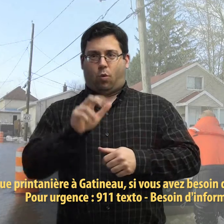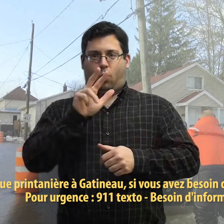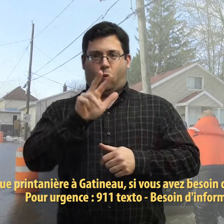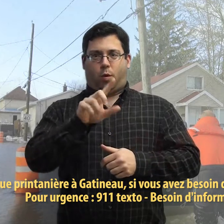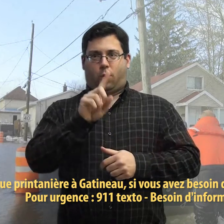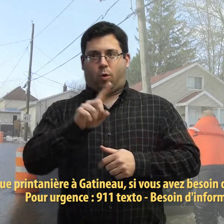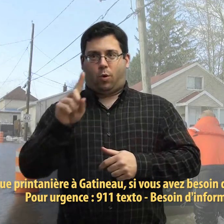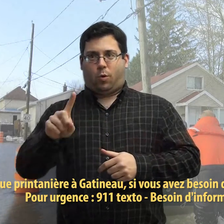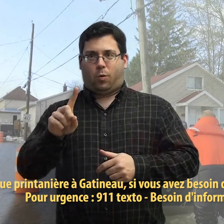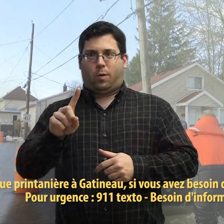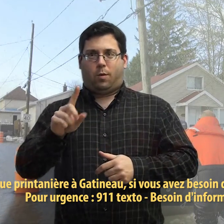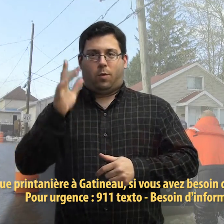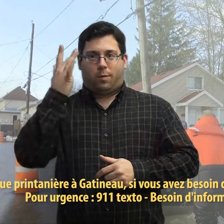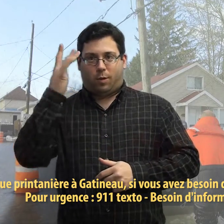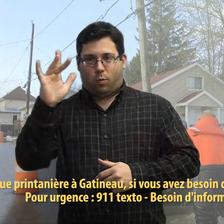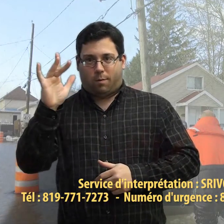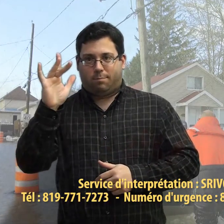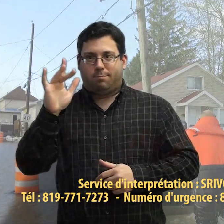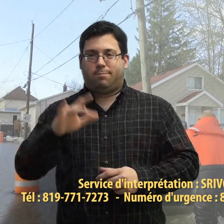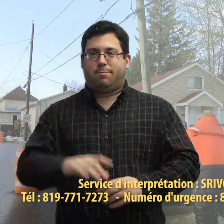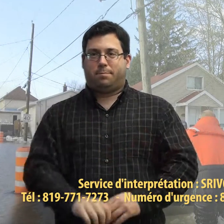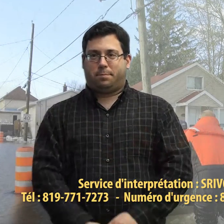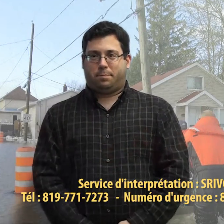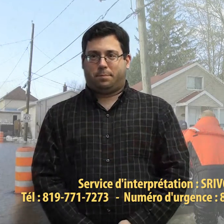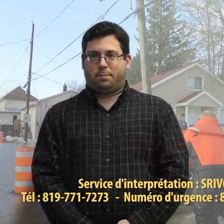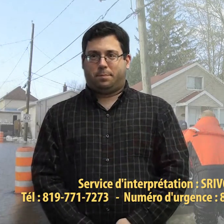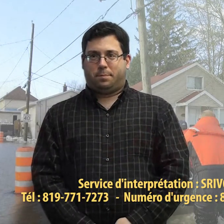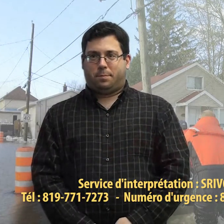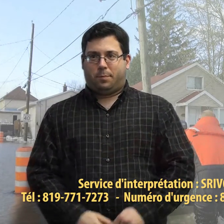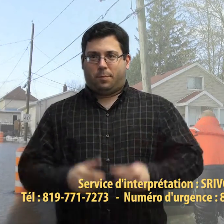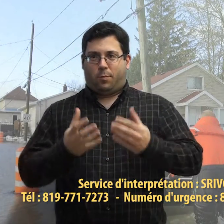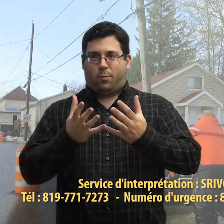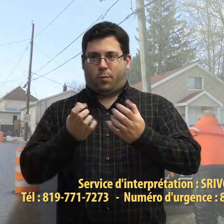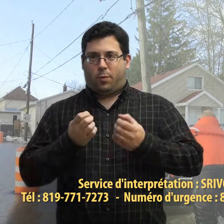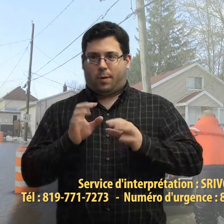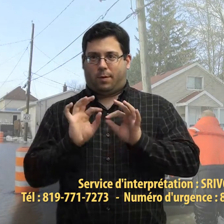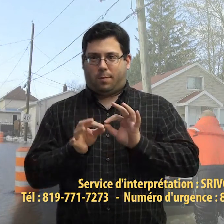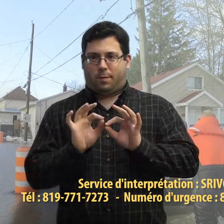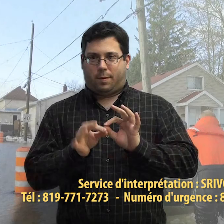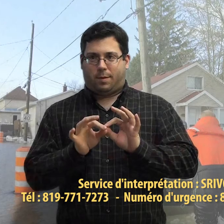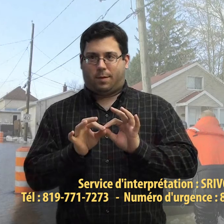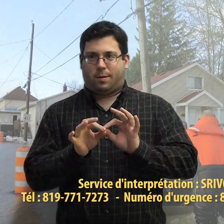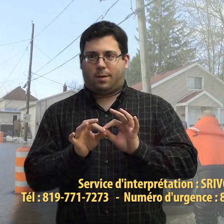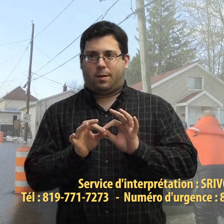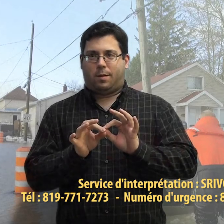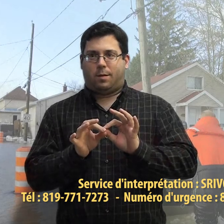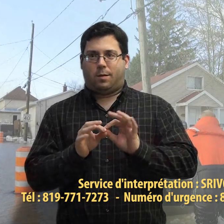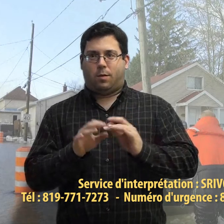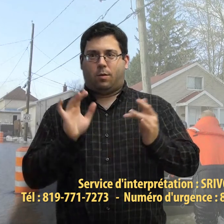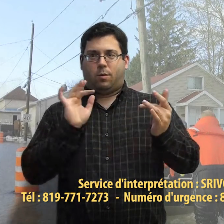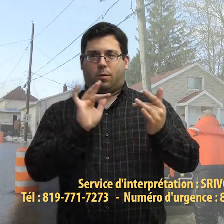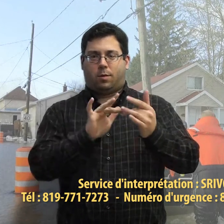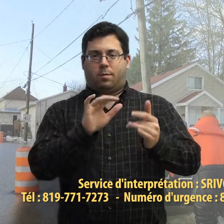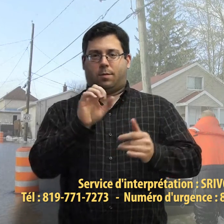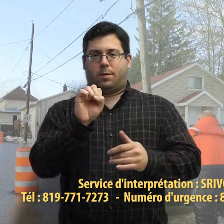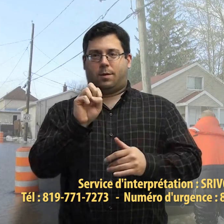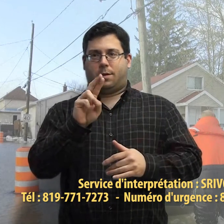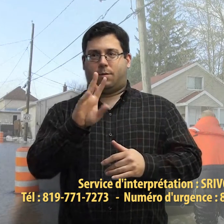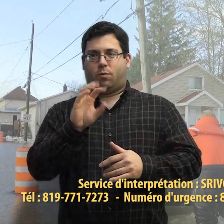d'information, texto 311 étoile. Pour un service d'interprétation,